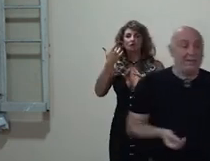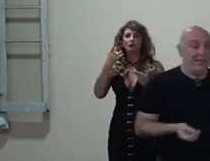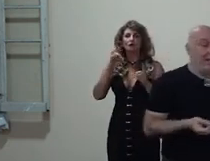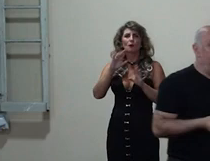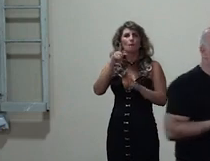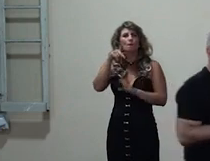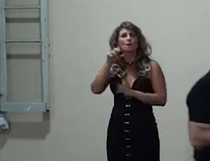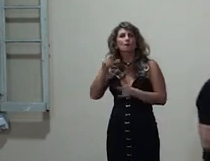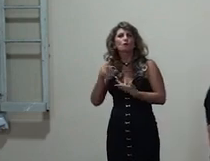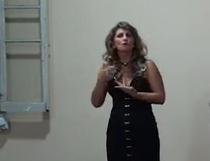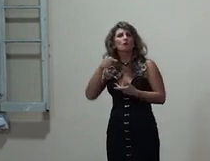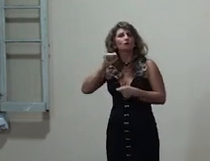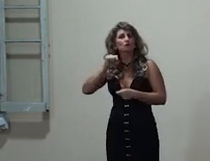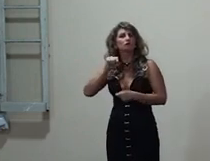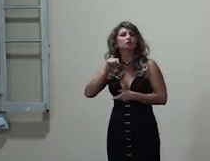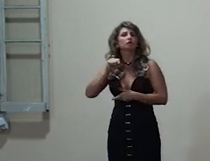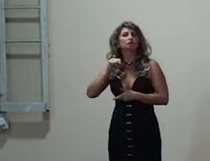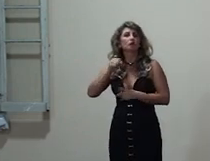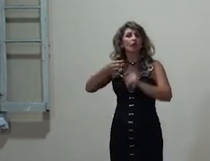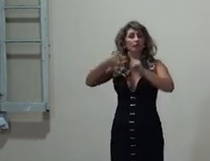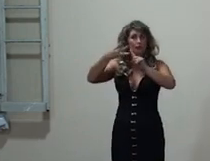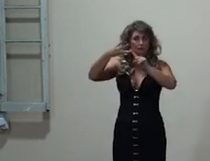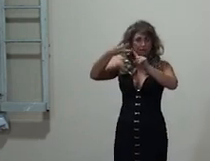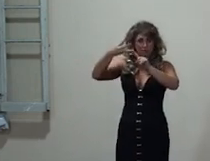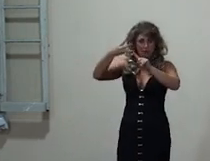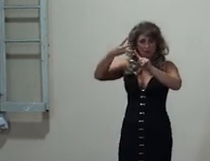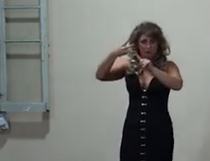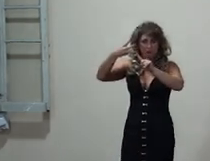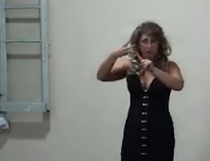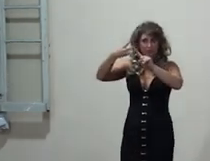A terceira questão, e nós temos